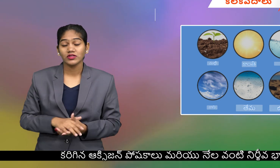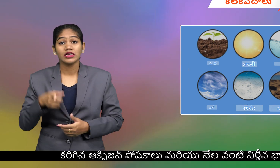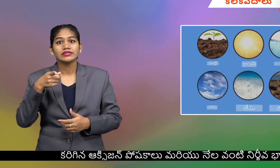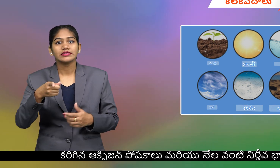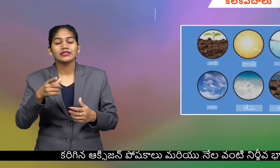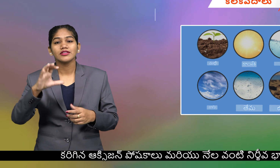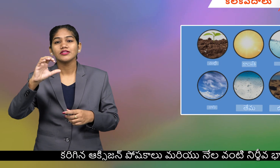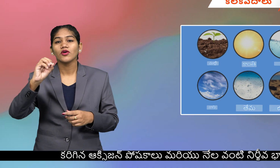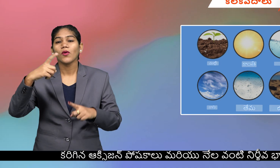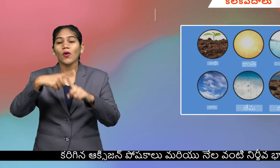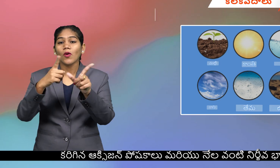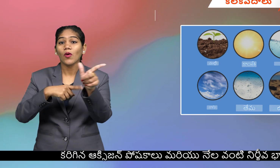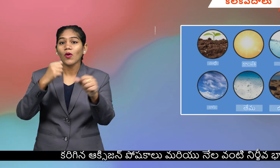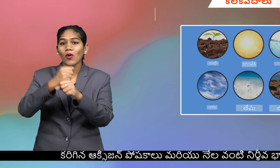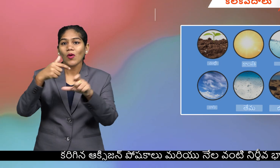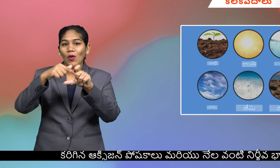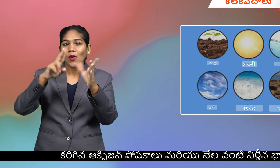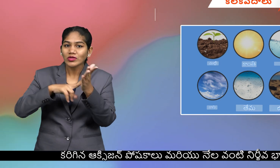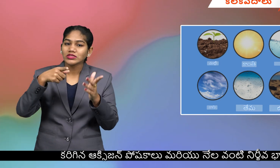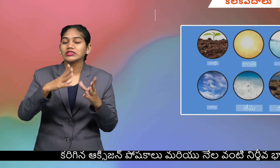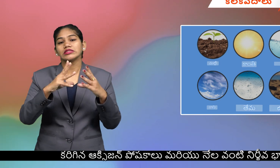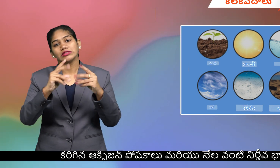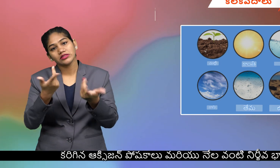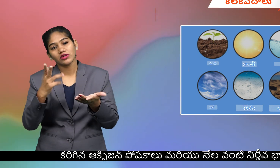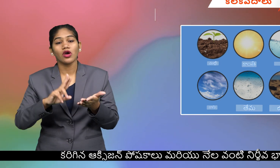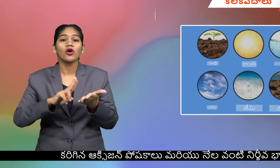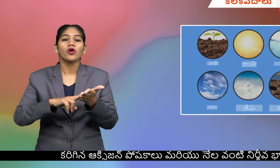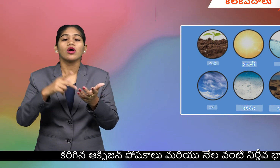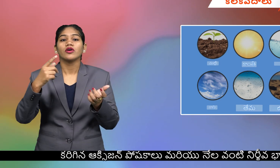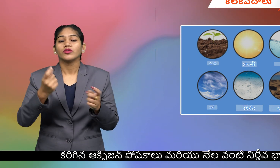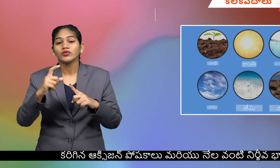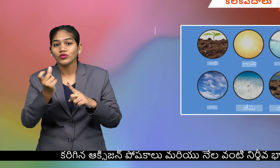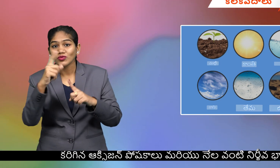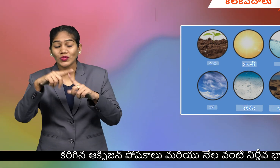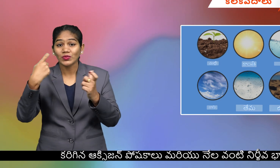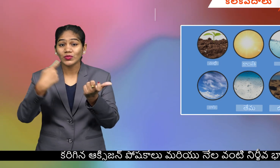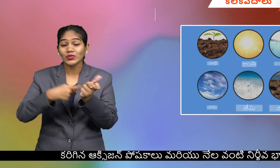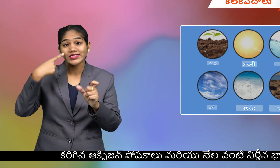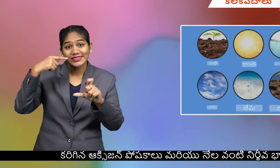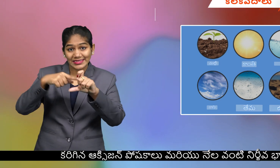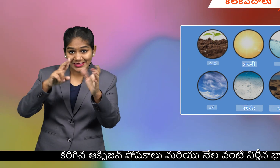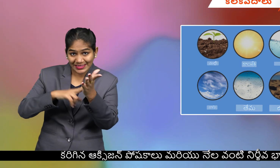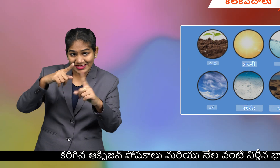కరిగిన ఆక్సిజన్ పోషకాలు మరియు నేల వంటి నిర్జీవ భాగాలు.